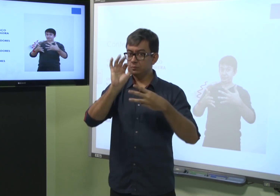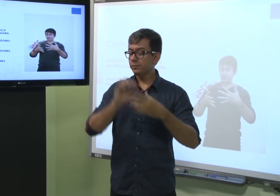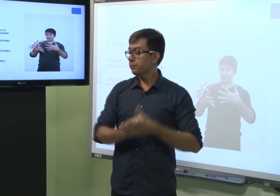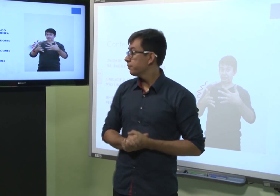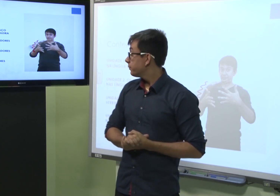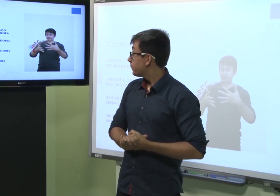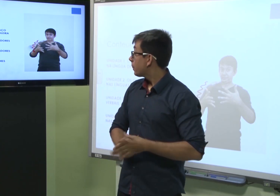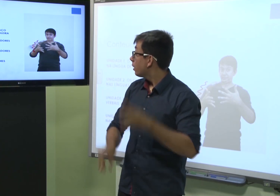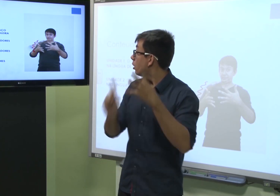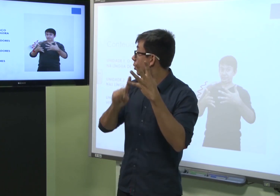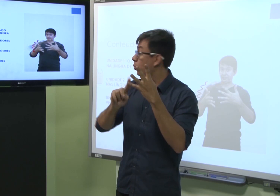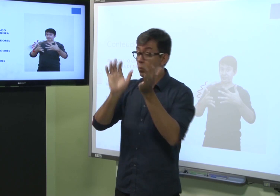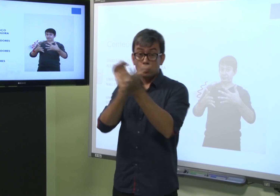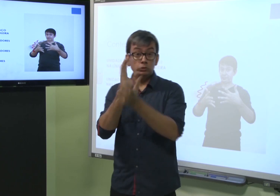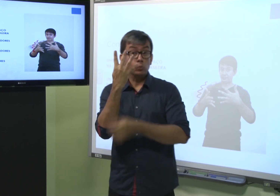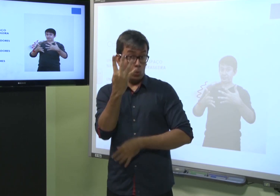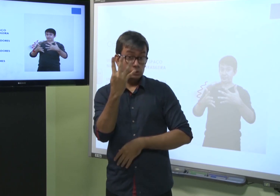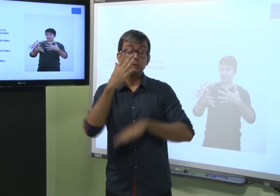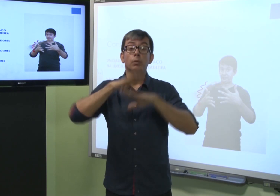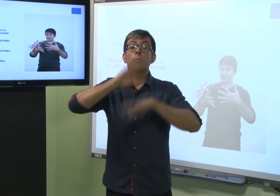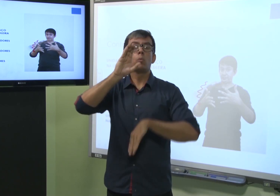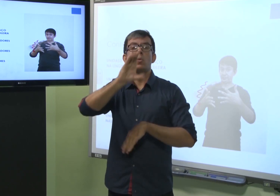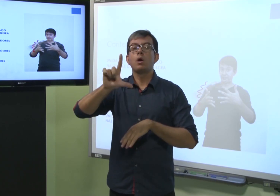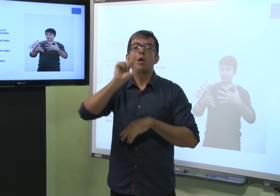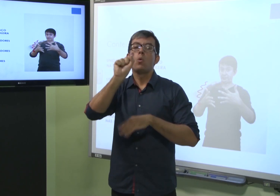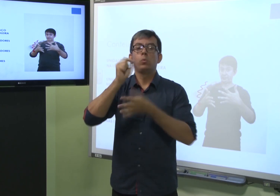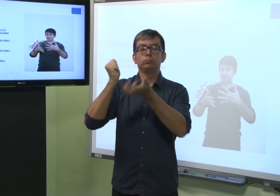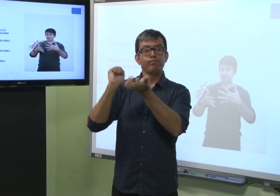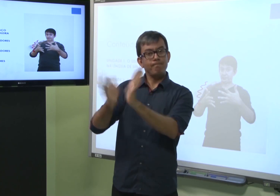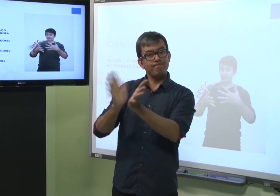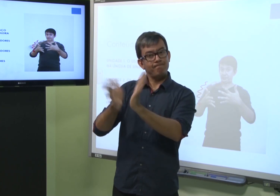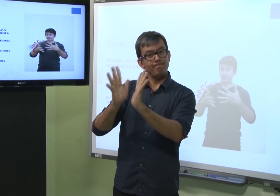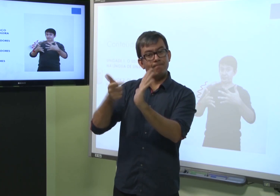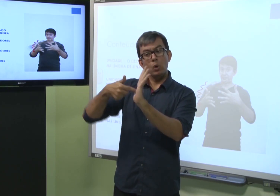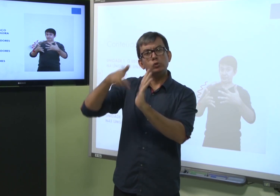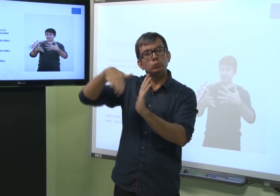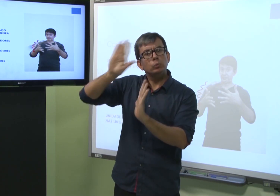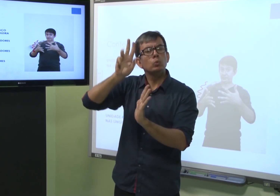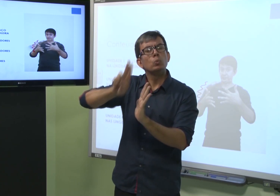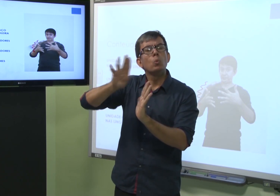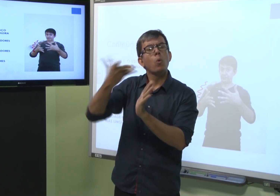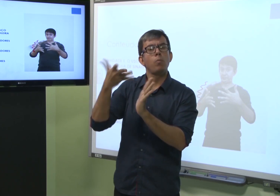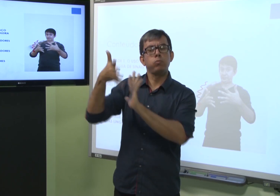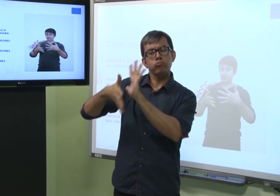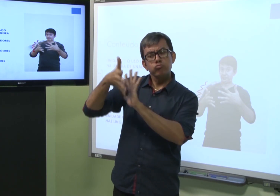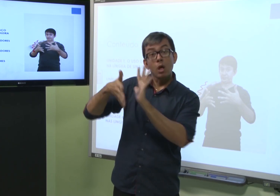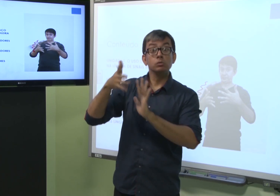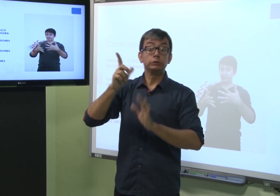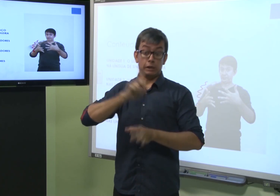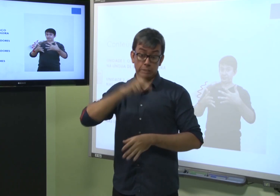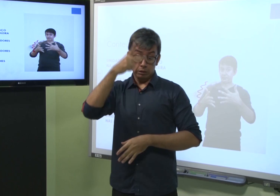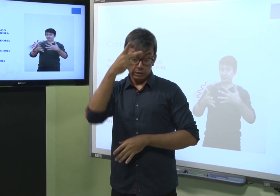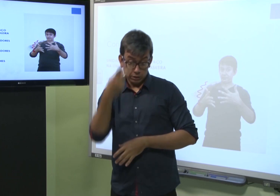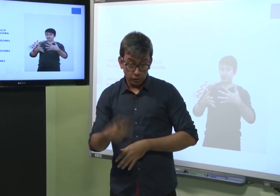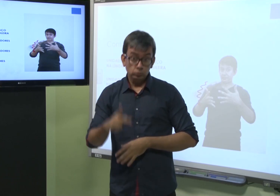dá esses classificadores. Na unidade 4, eu irei falar somente os classificadores da